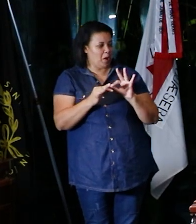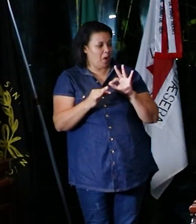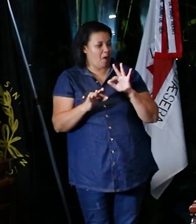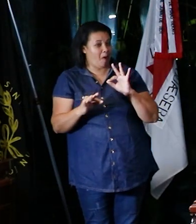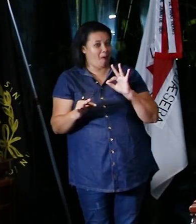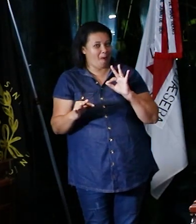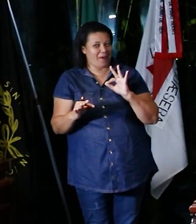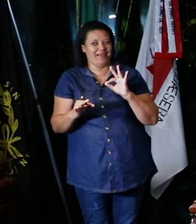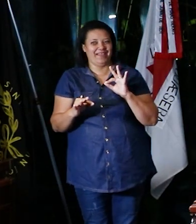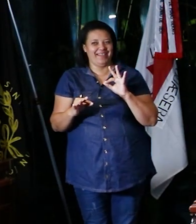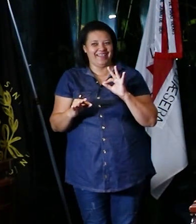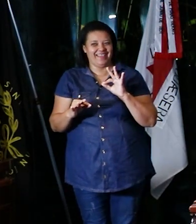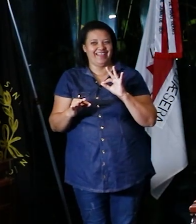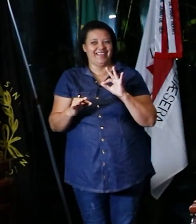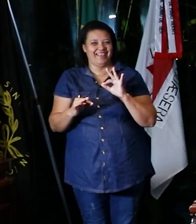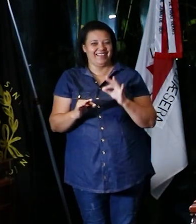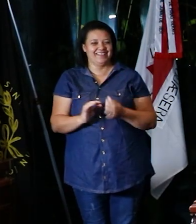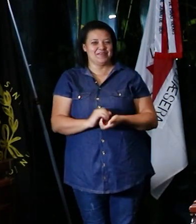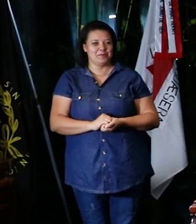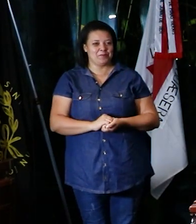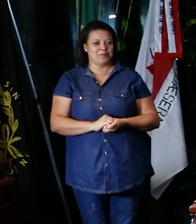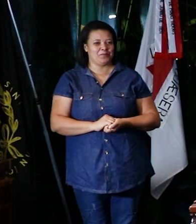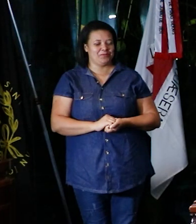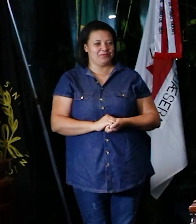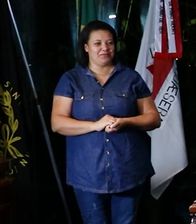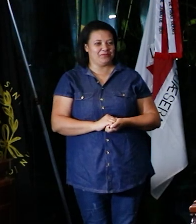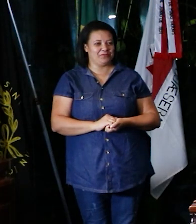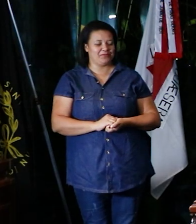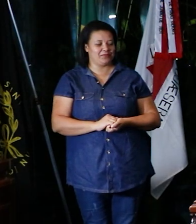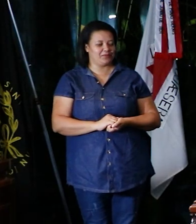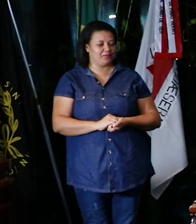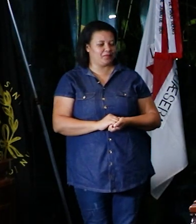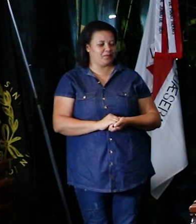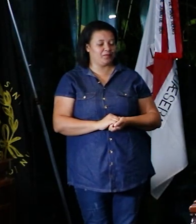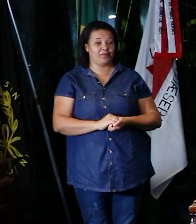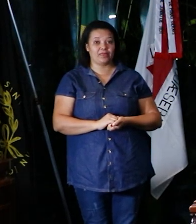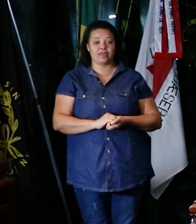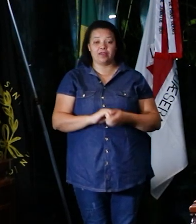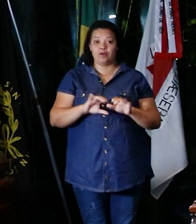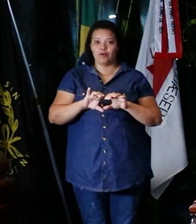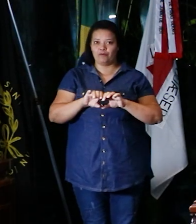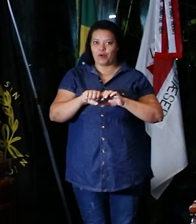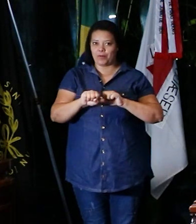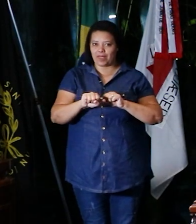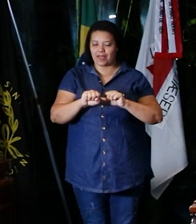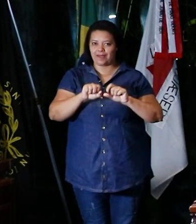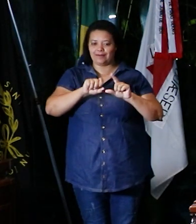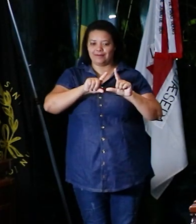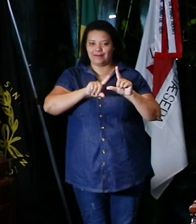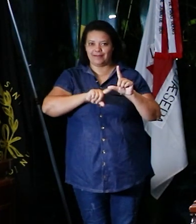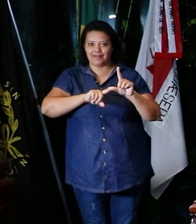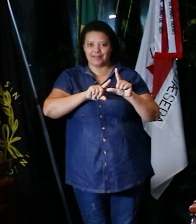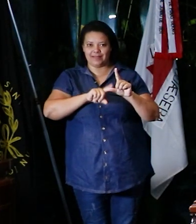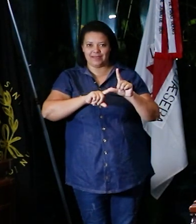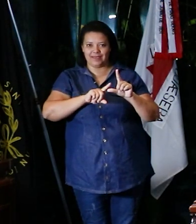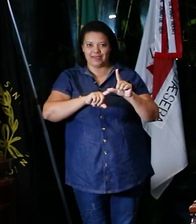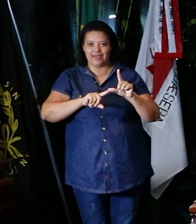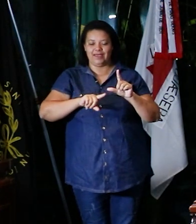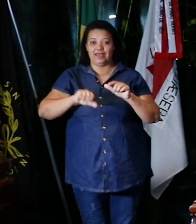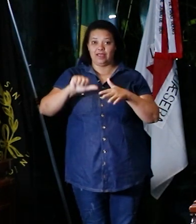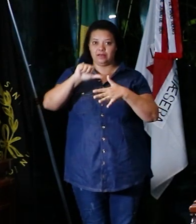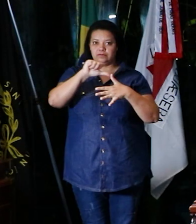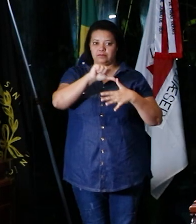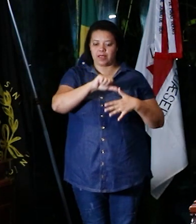né? Só por isso. Mas ela é formada em Letras Leonatinas, com